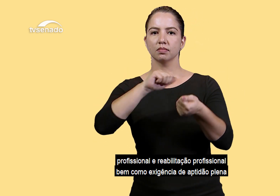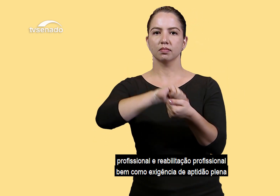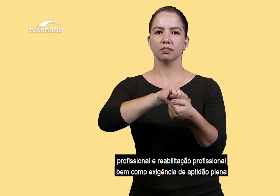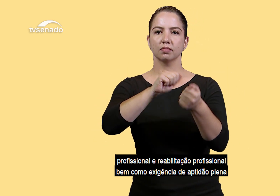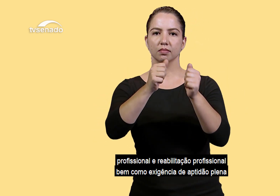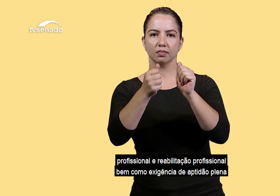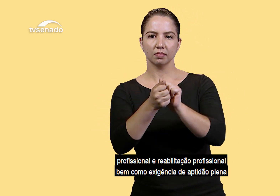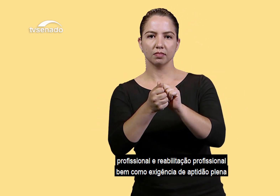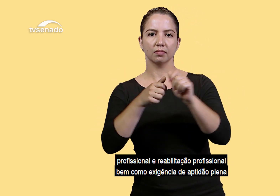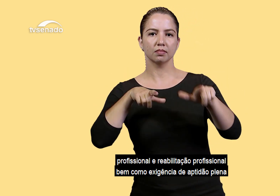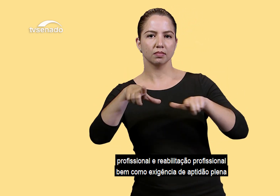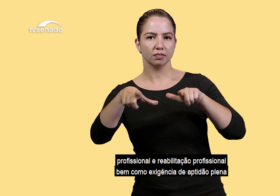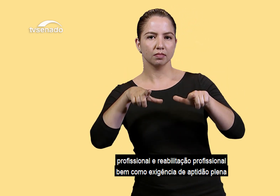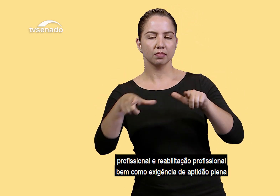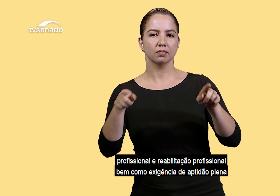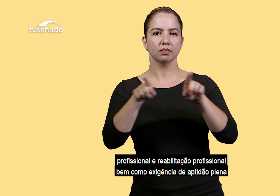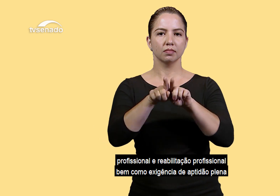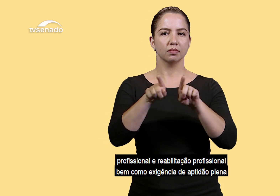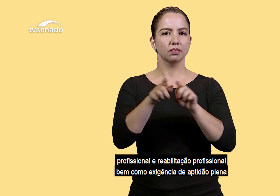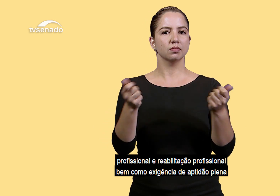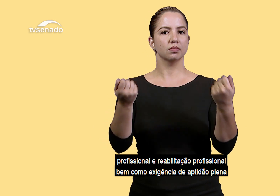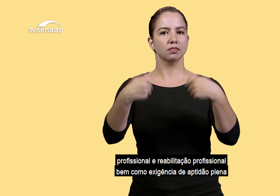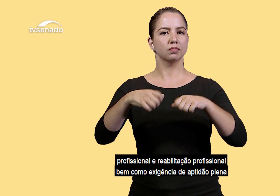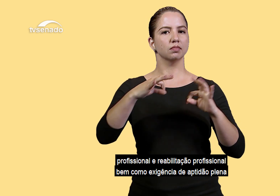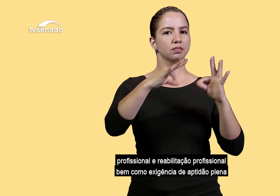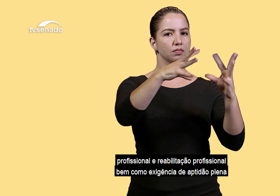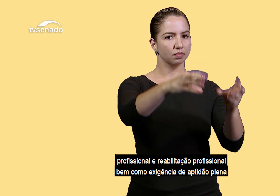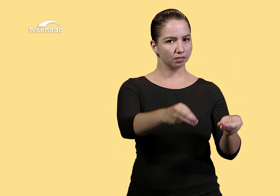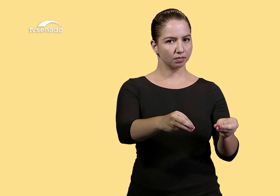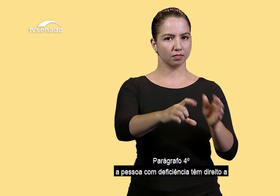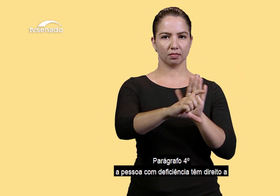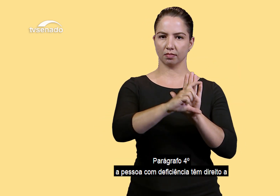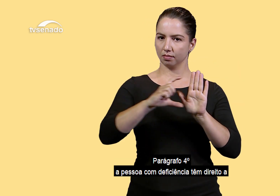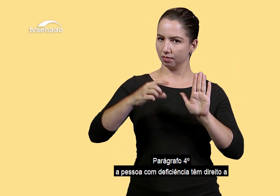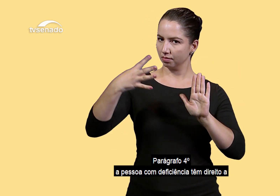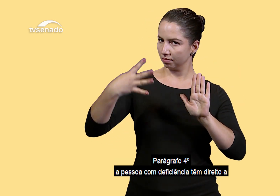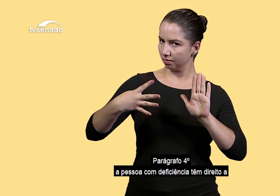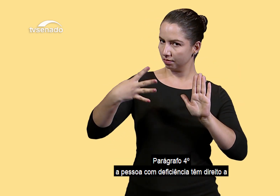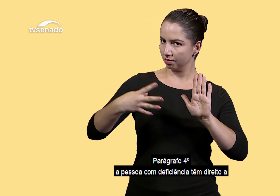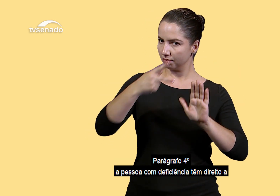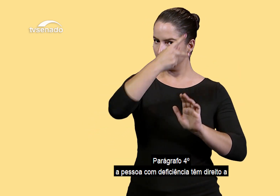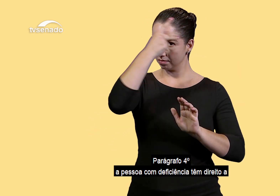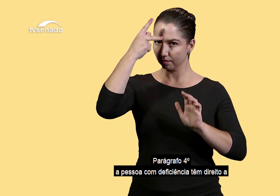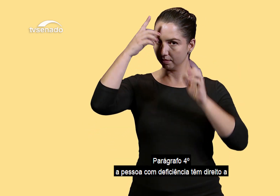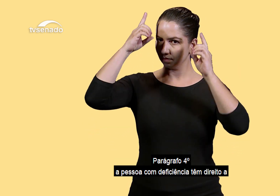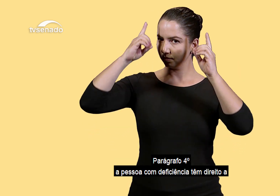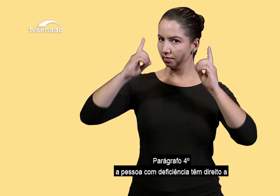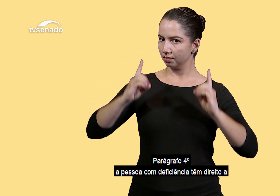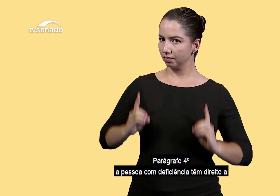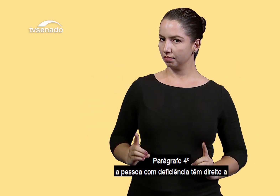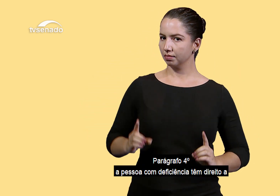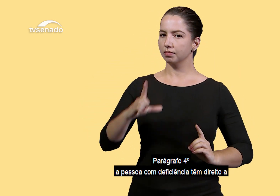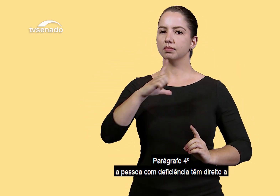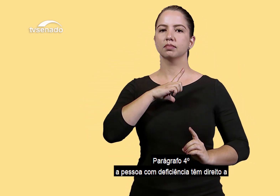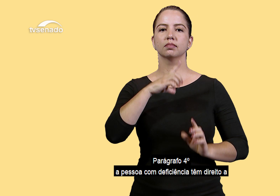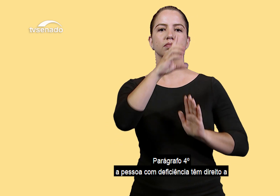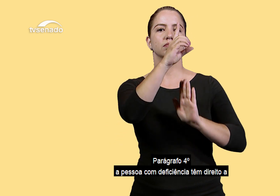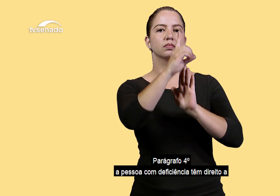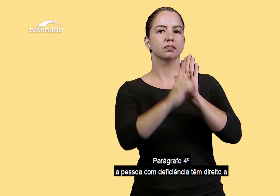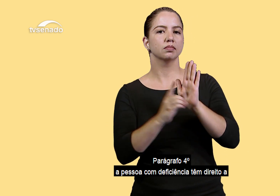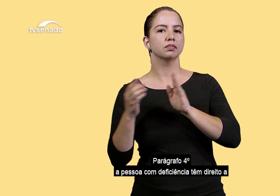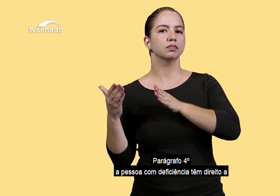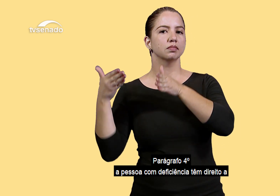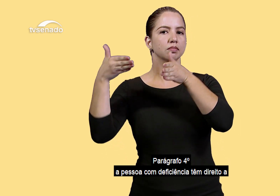bem como exigência de aptidão plena. Parágrafo 3º. Parágrafo 4º. A pessoa com